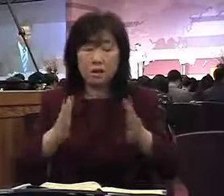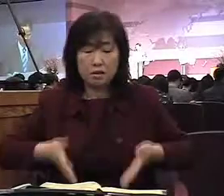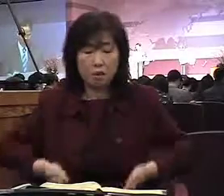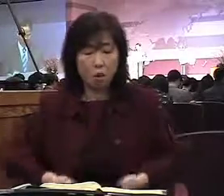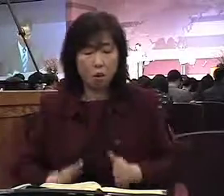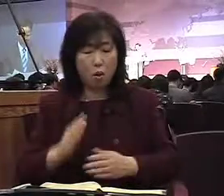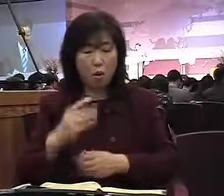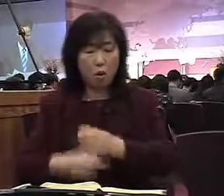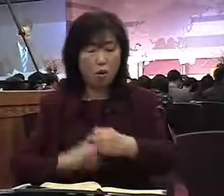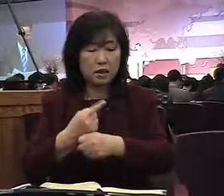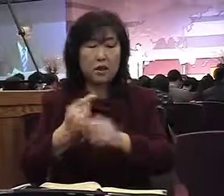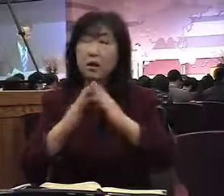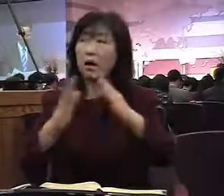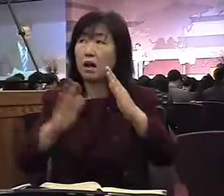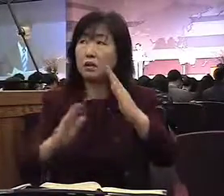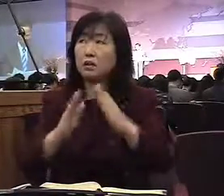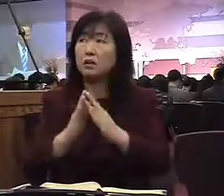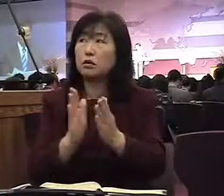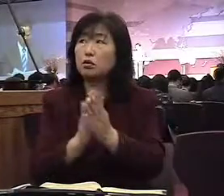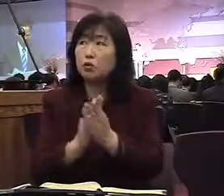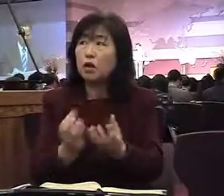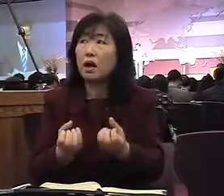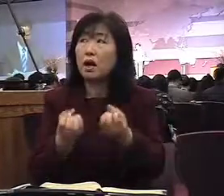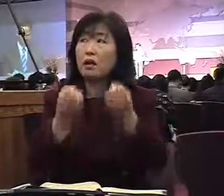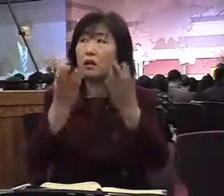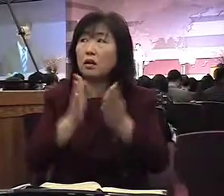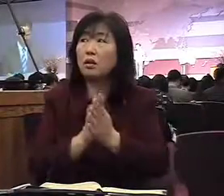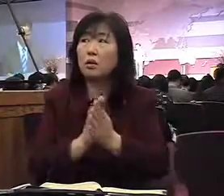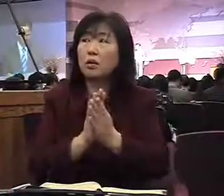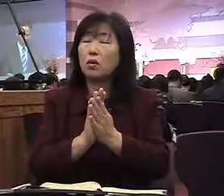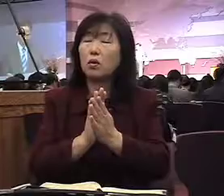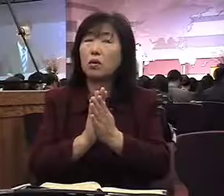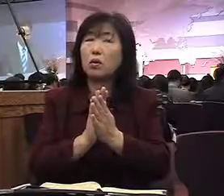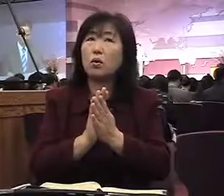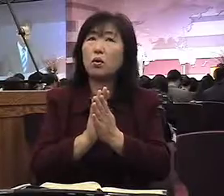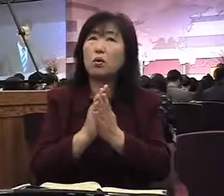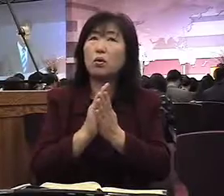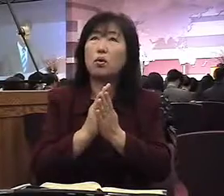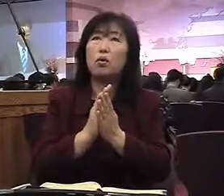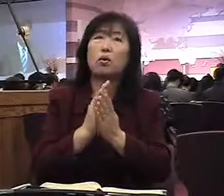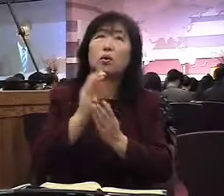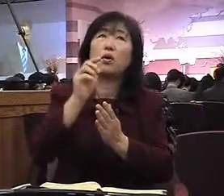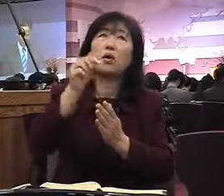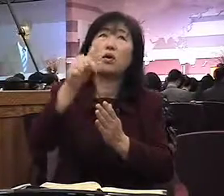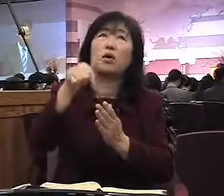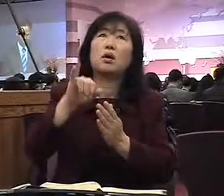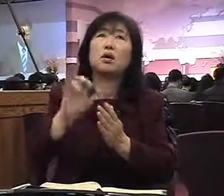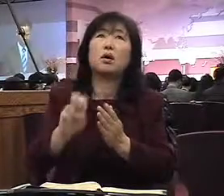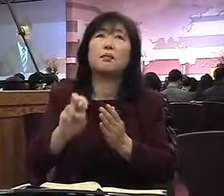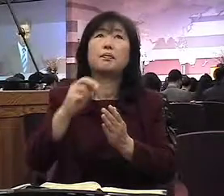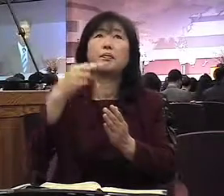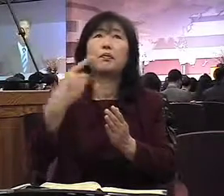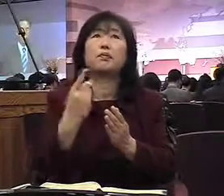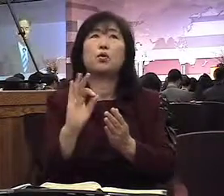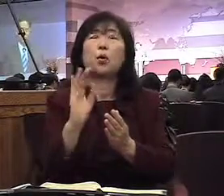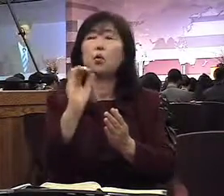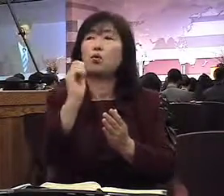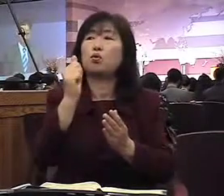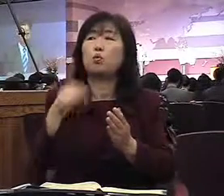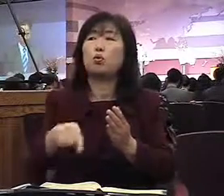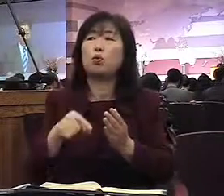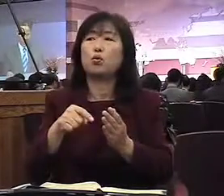가정 축하드리고요. 우리 김황석 집사님의 부친 되시는 김동원 성도님 지난 수요일